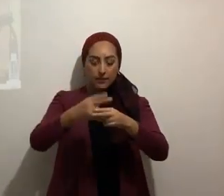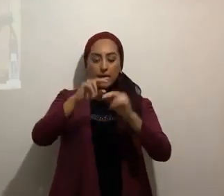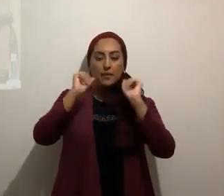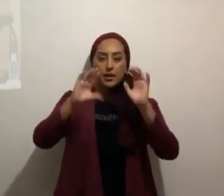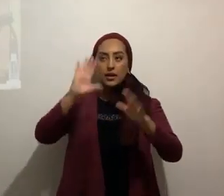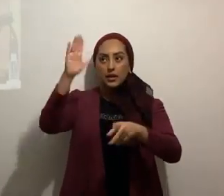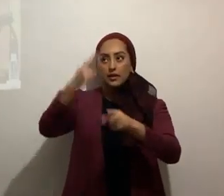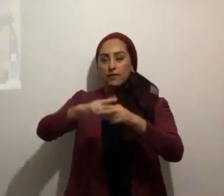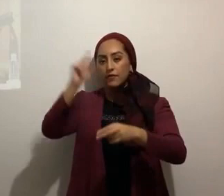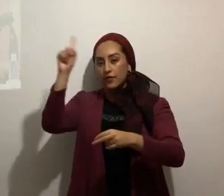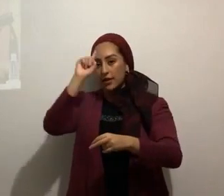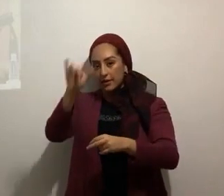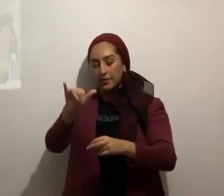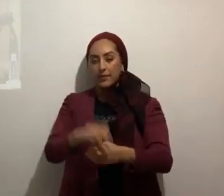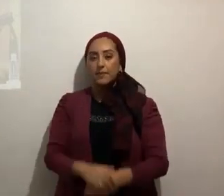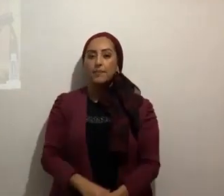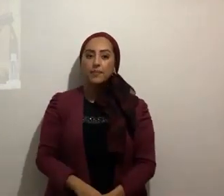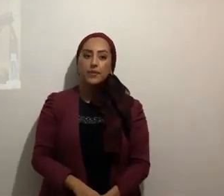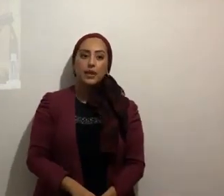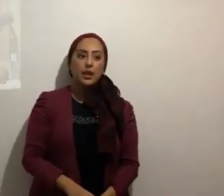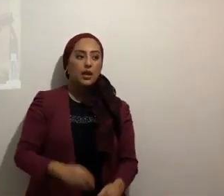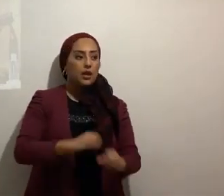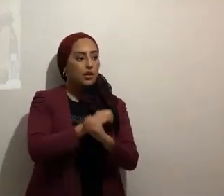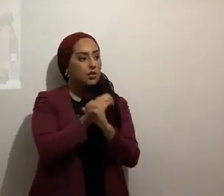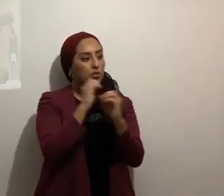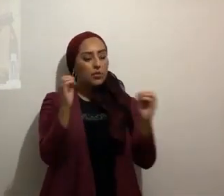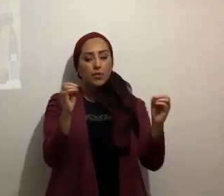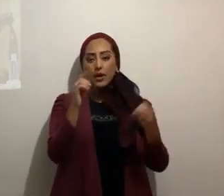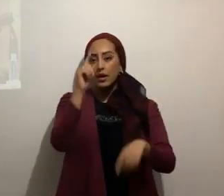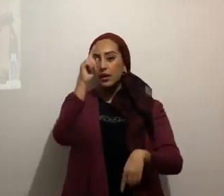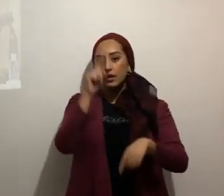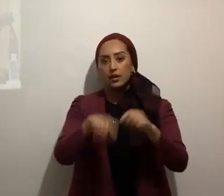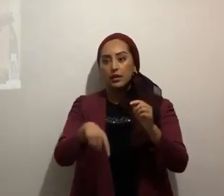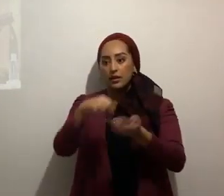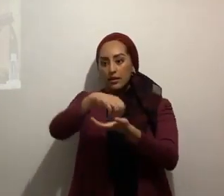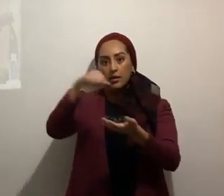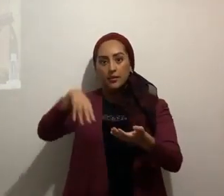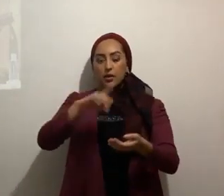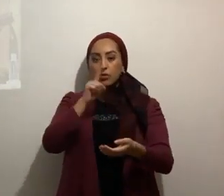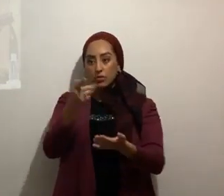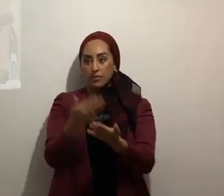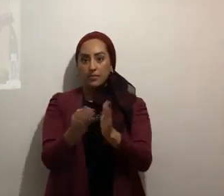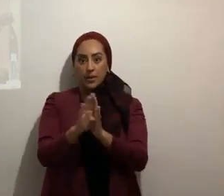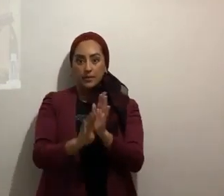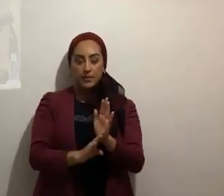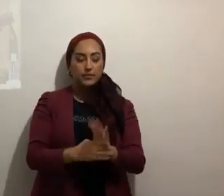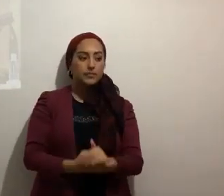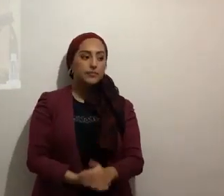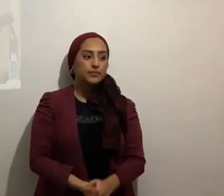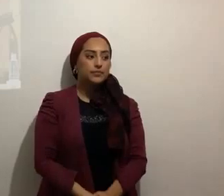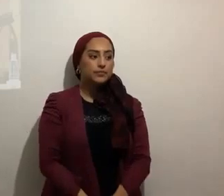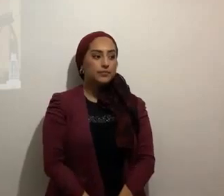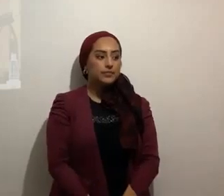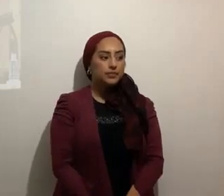siempre. Ahora, nadie puede refutar estas verdades porque son bíblicas.